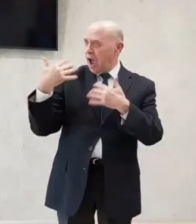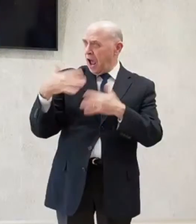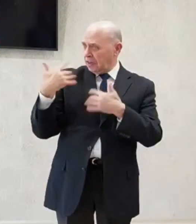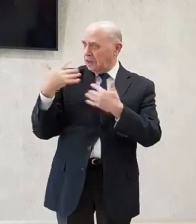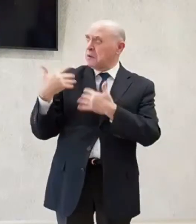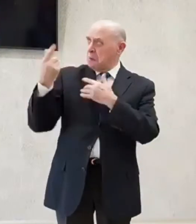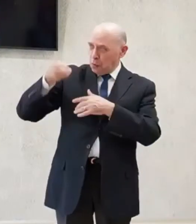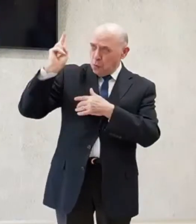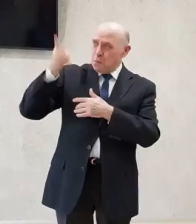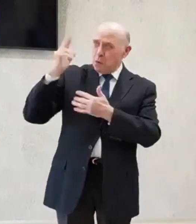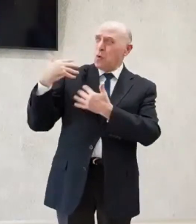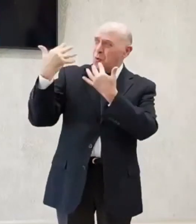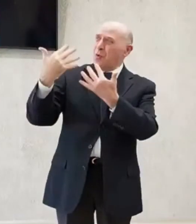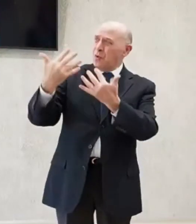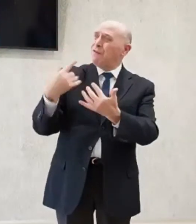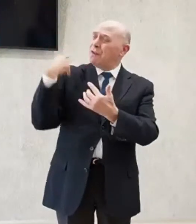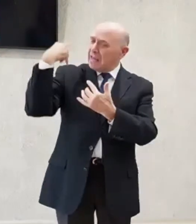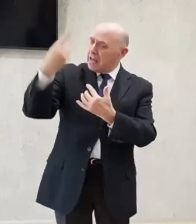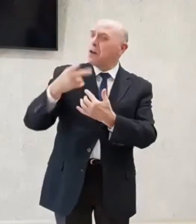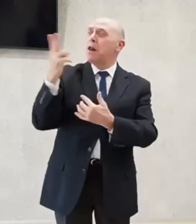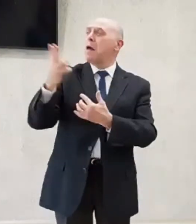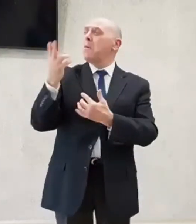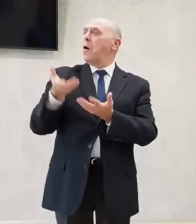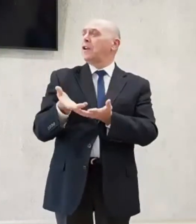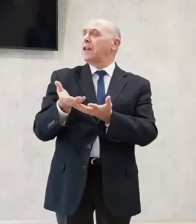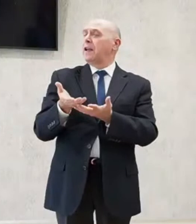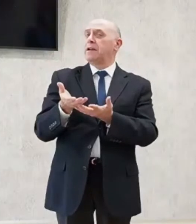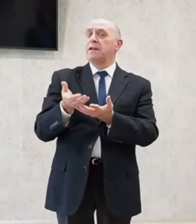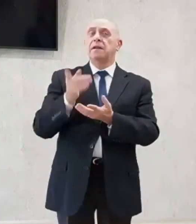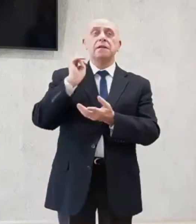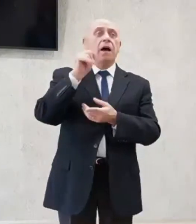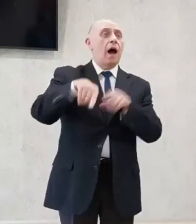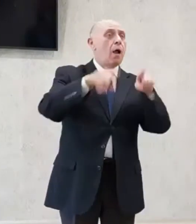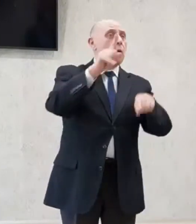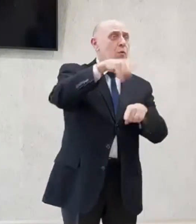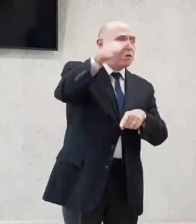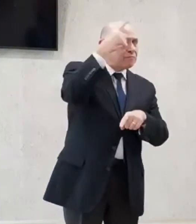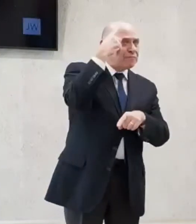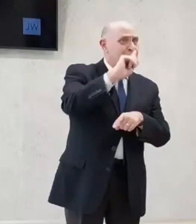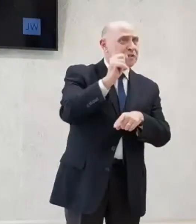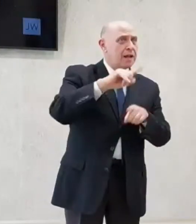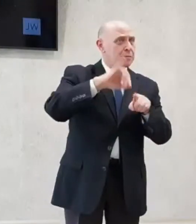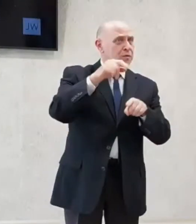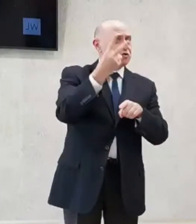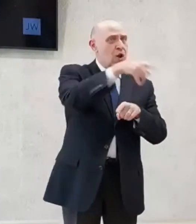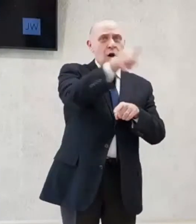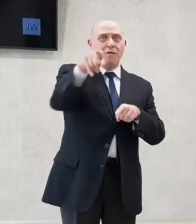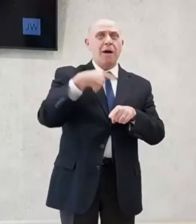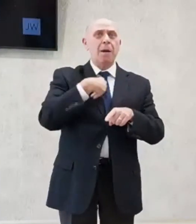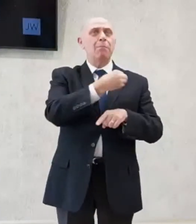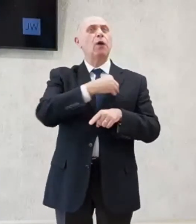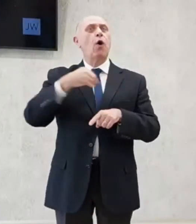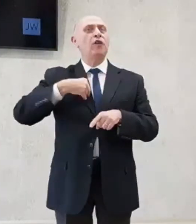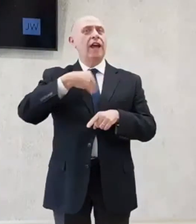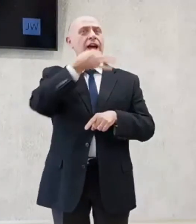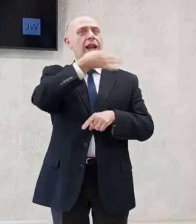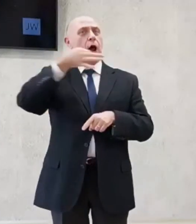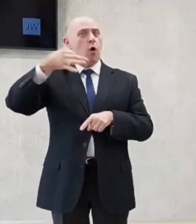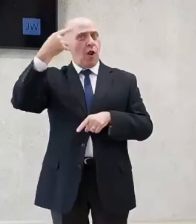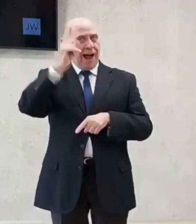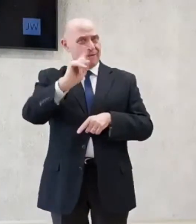per chi non è un testimone di Geova e non conosce questo termine pioniere regolare Diciamo che la persona